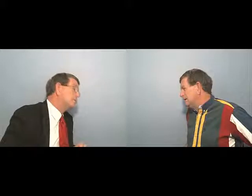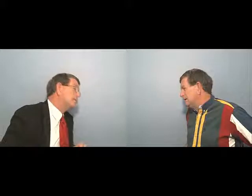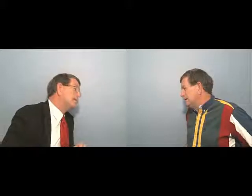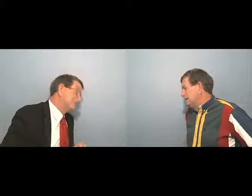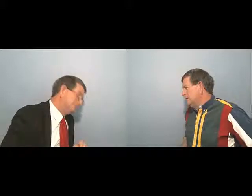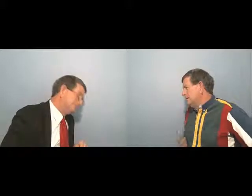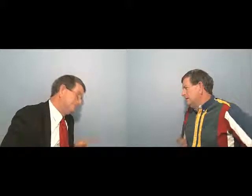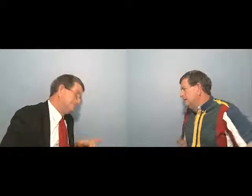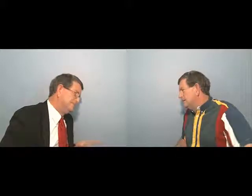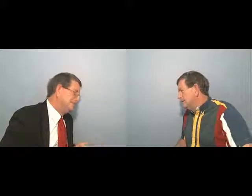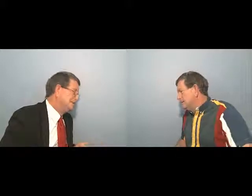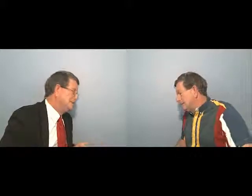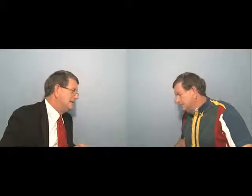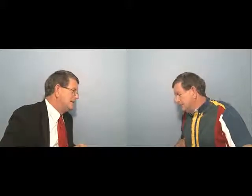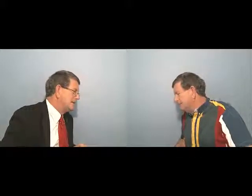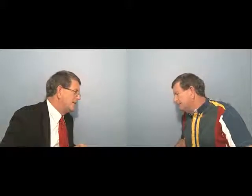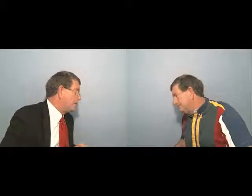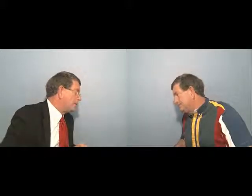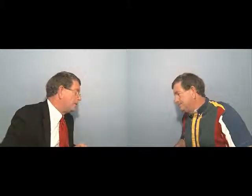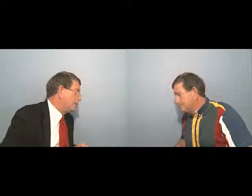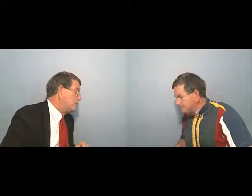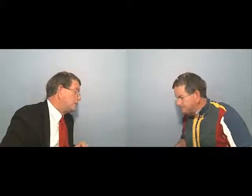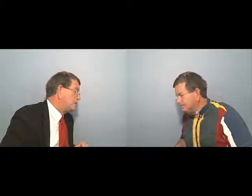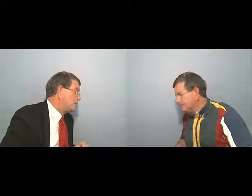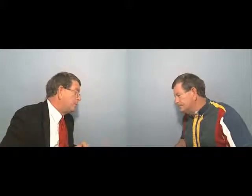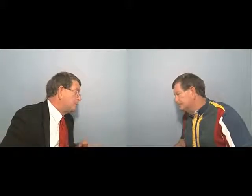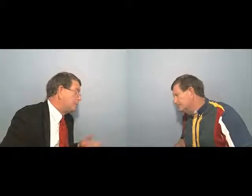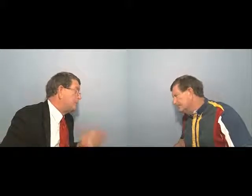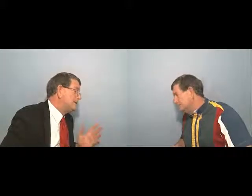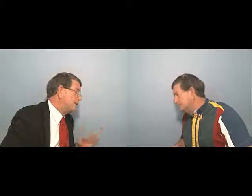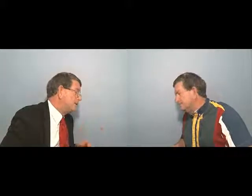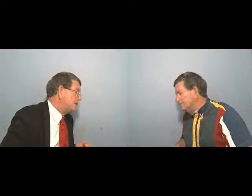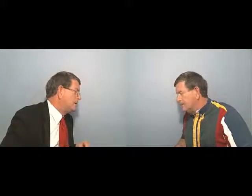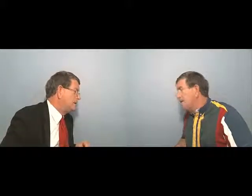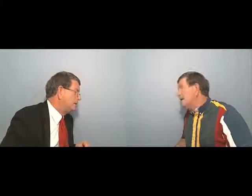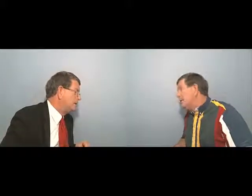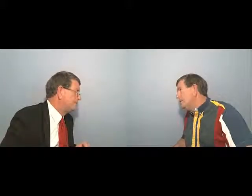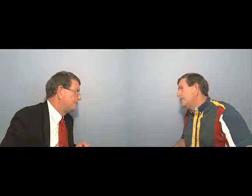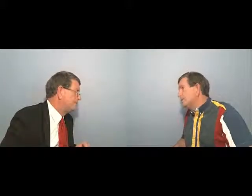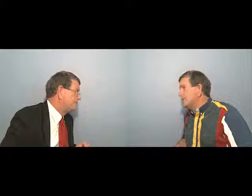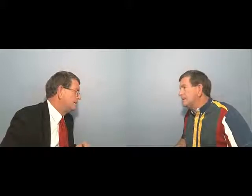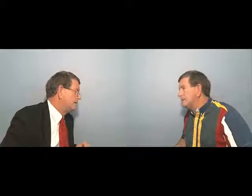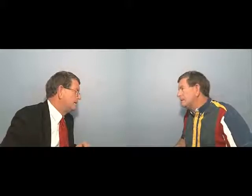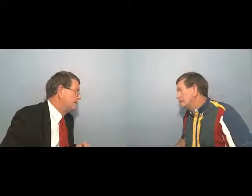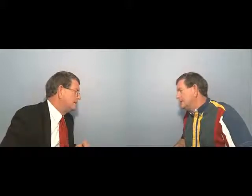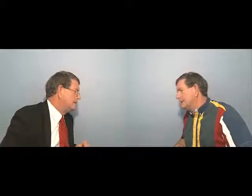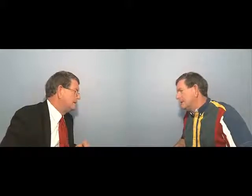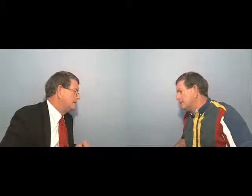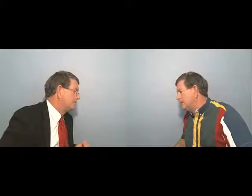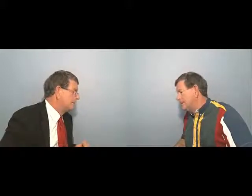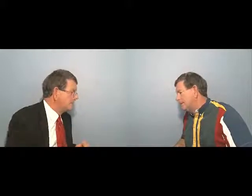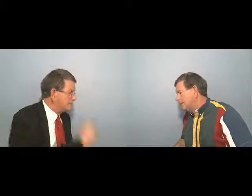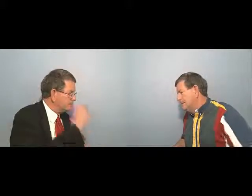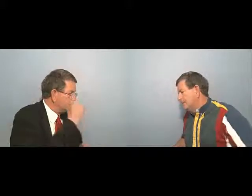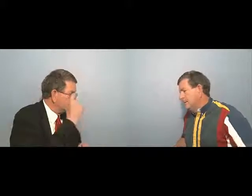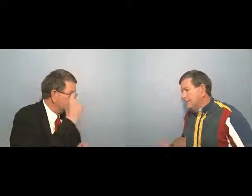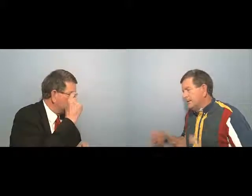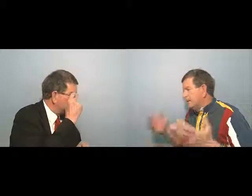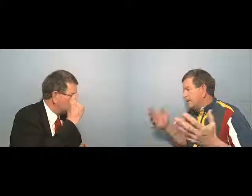voit. Je t'en ai déjà parlé, c'est pour la santé, c'est important. Oui, je le sais, mais je ne sais pas